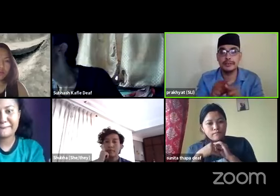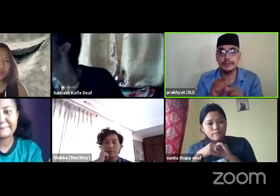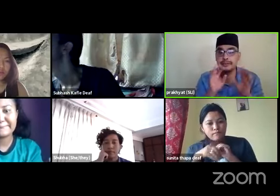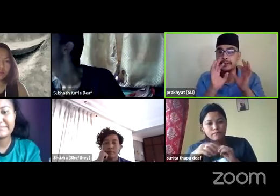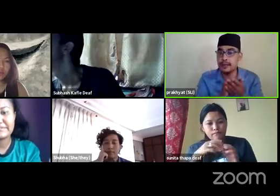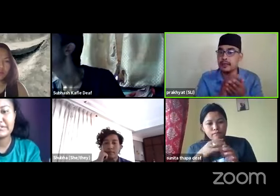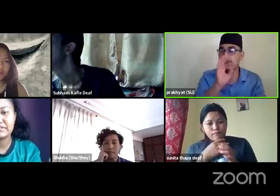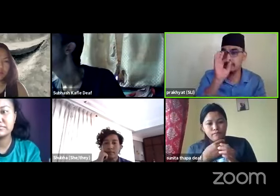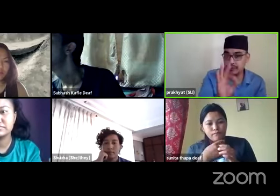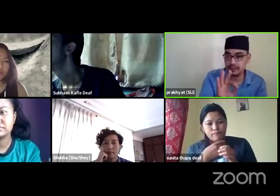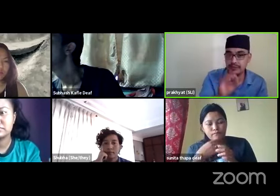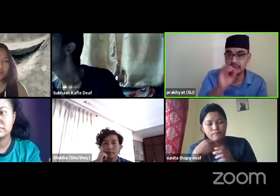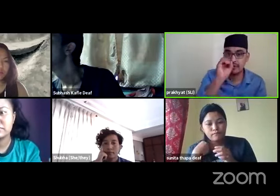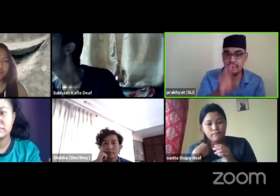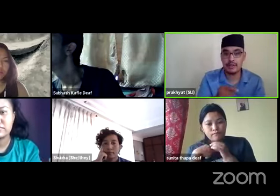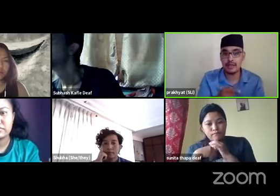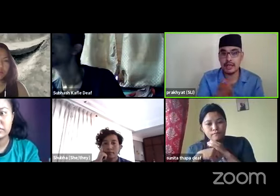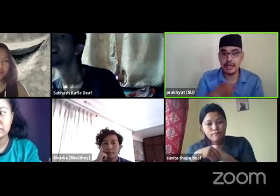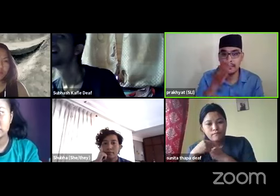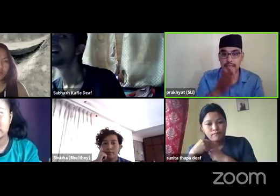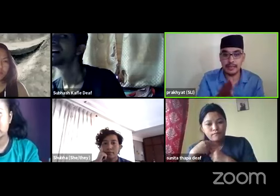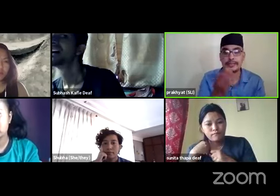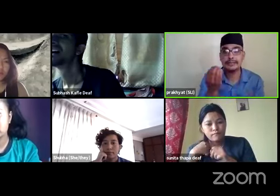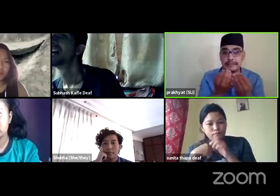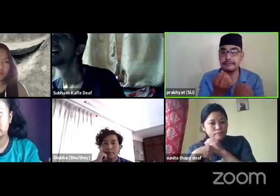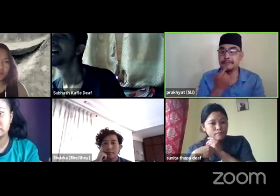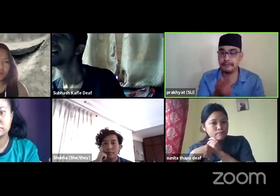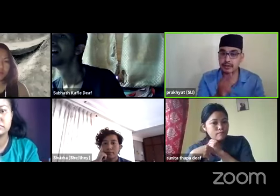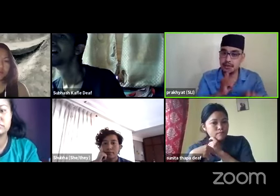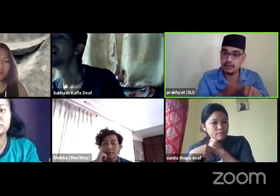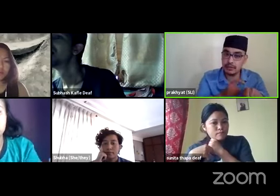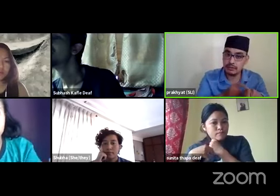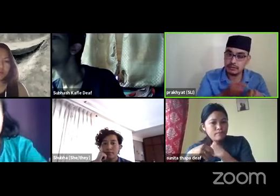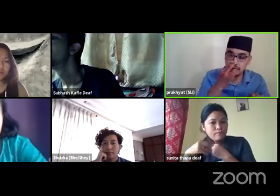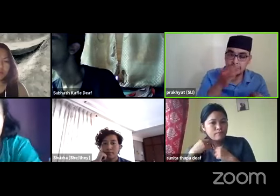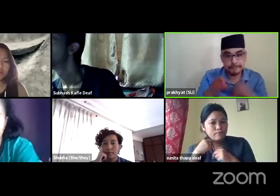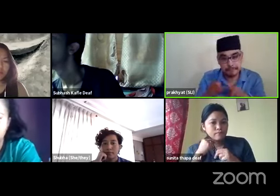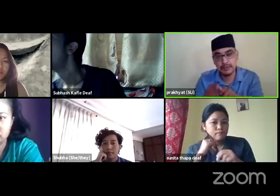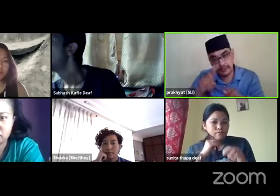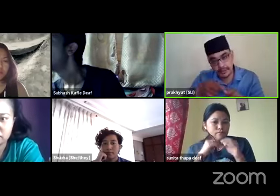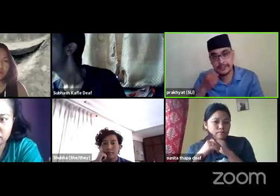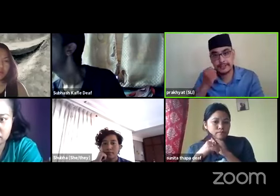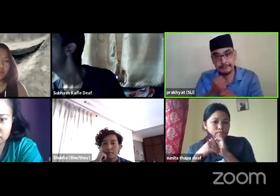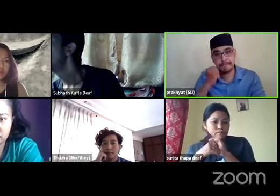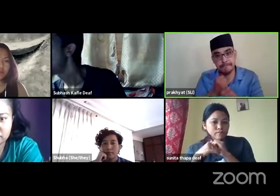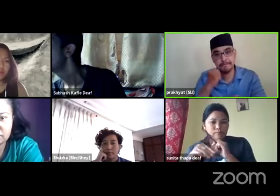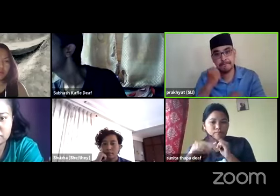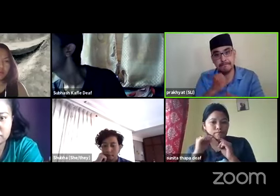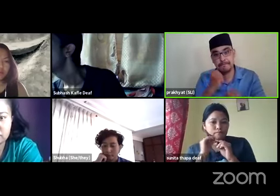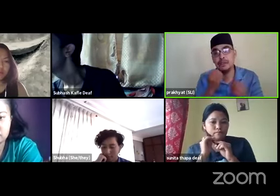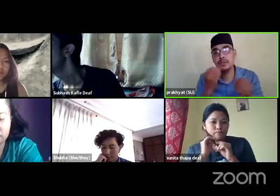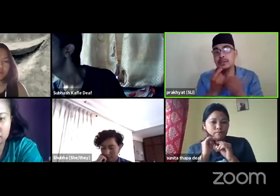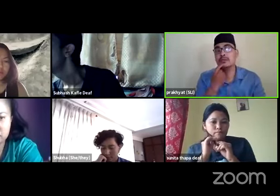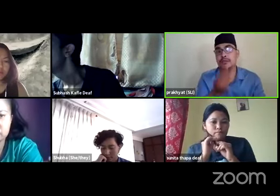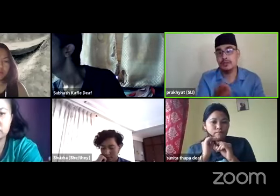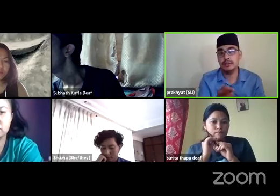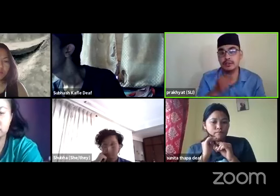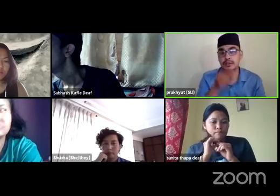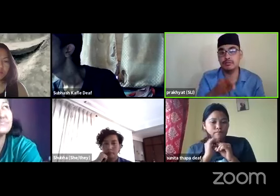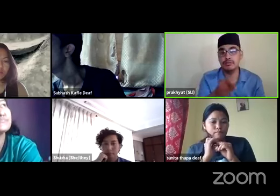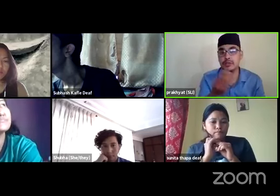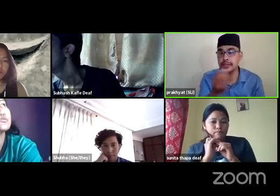टाइम बट हामीले के गर्न सक्छौँ भने टाइम एन्ड अगेन चाहिँ यसमा काम गर्दै गयो भने चाहिँ सुनेर लेटर